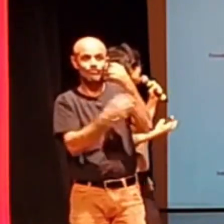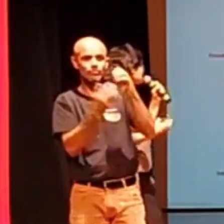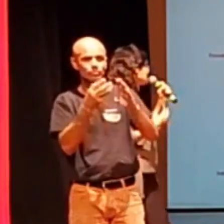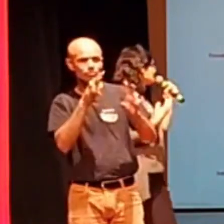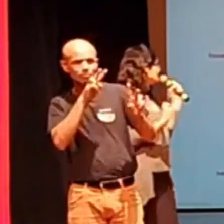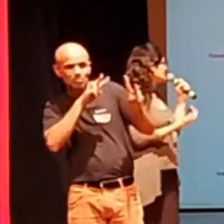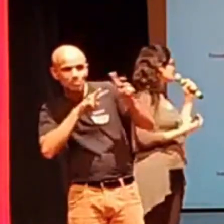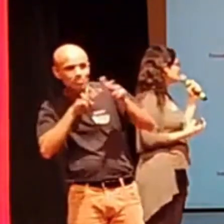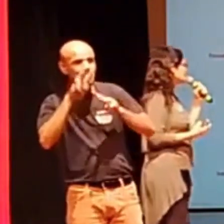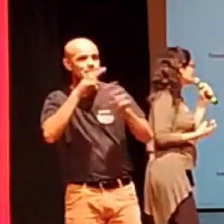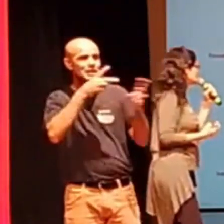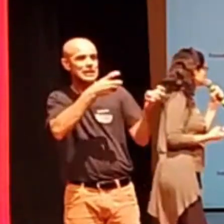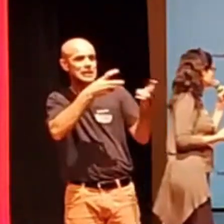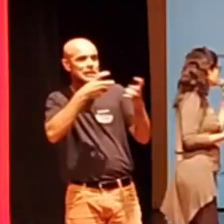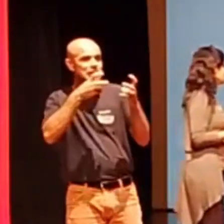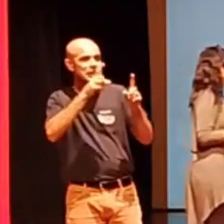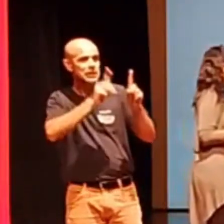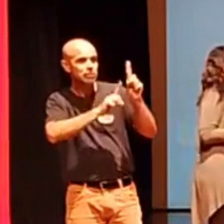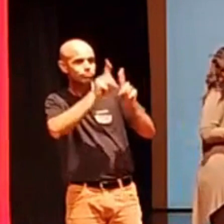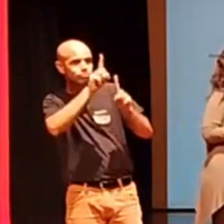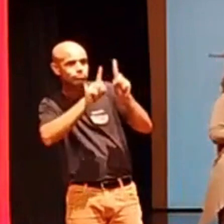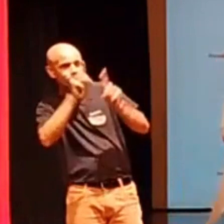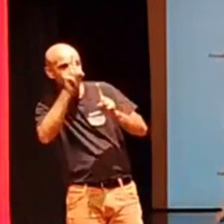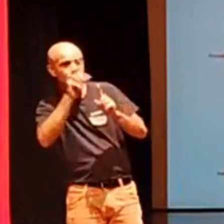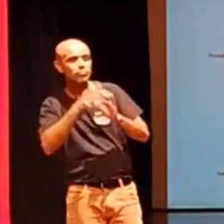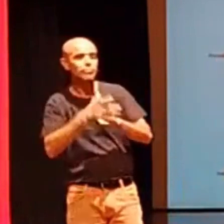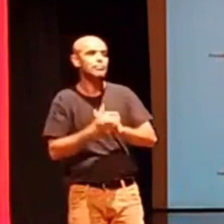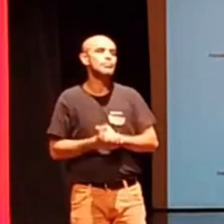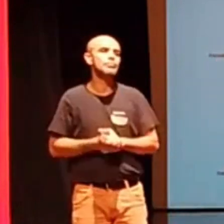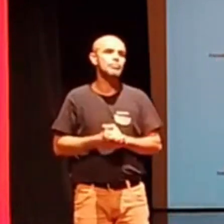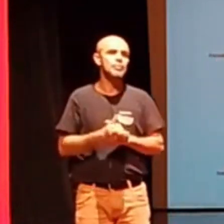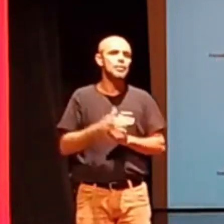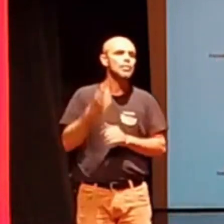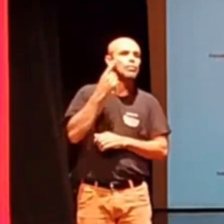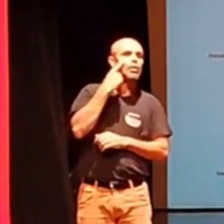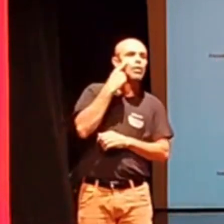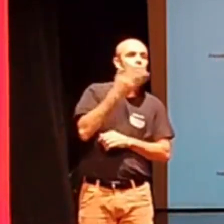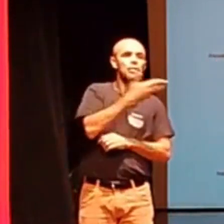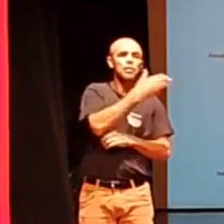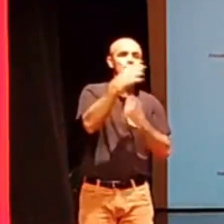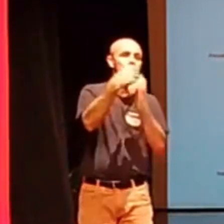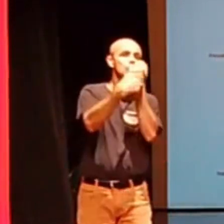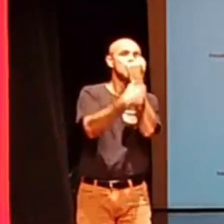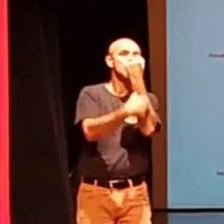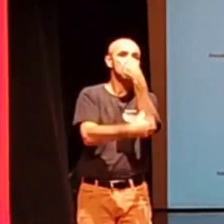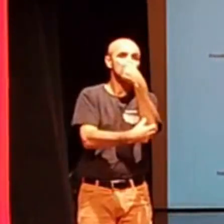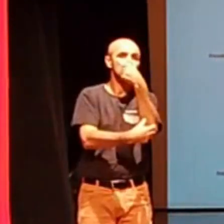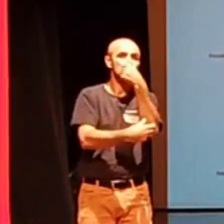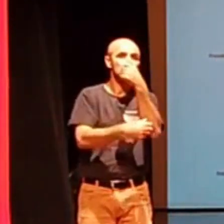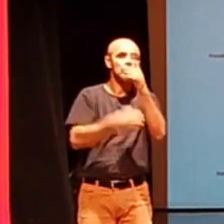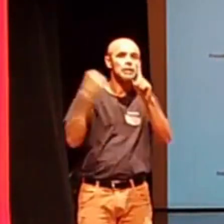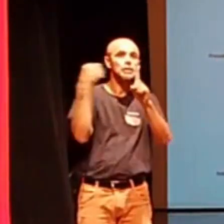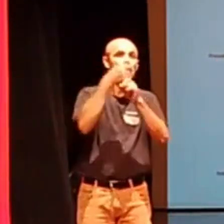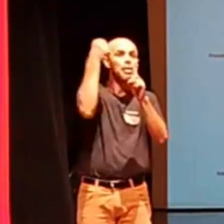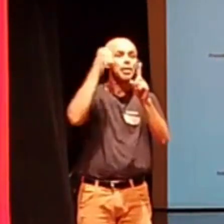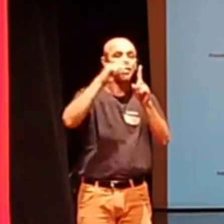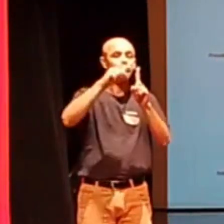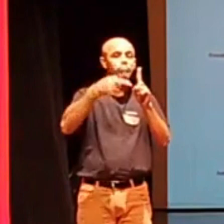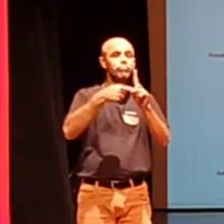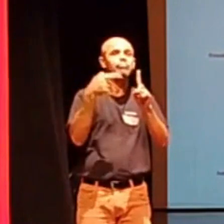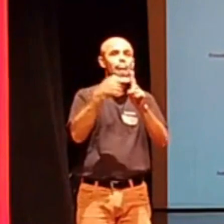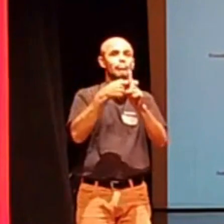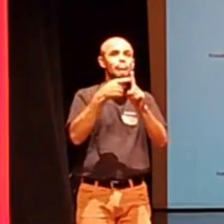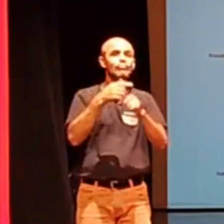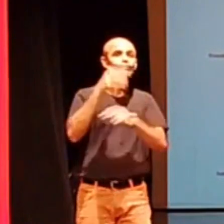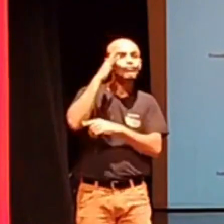a gente percebe várias alterações. E aí vocês acham que a escoliose vai impactar nessa gestação?